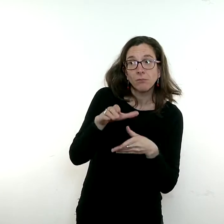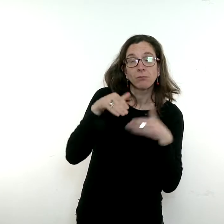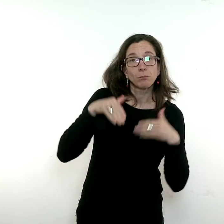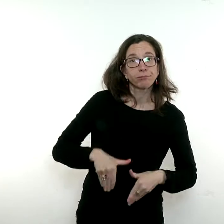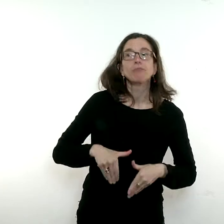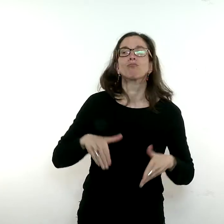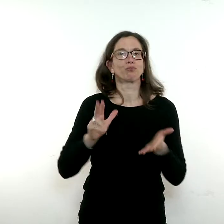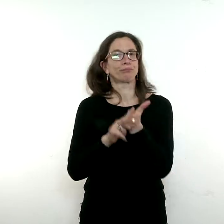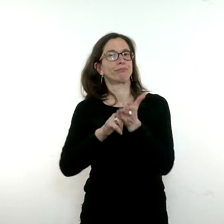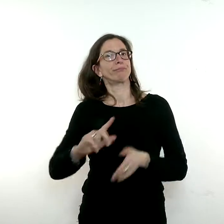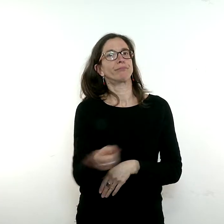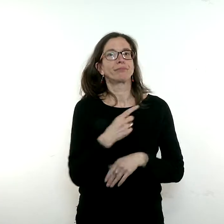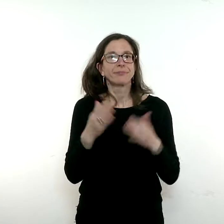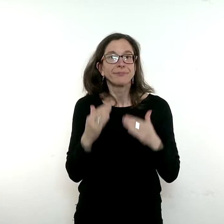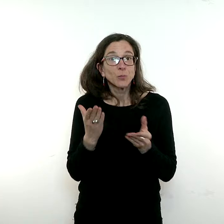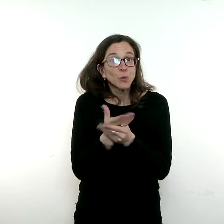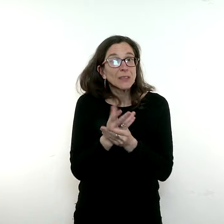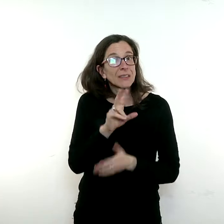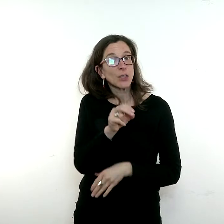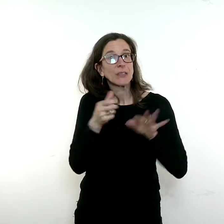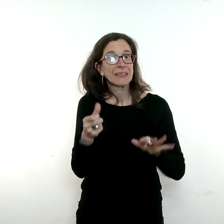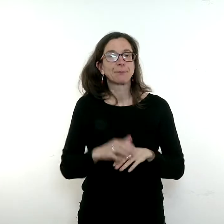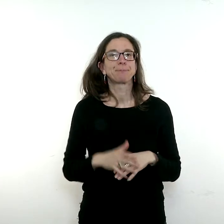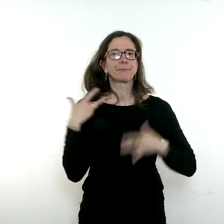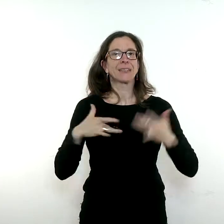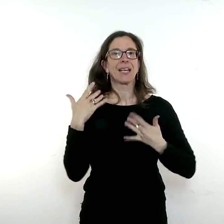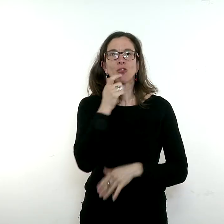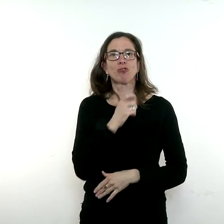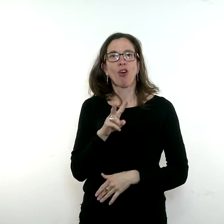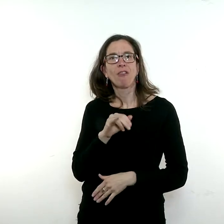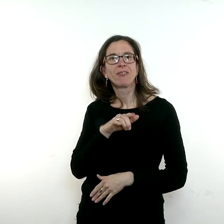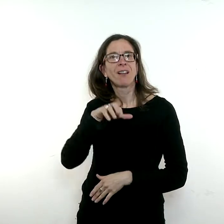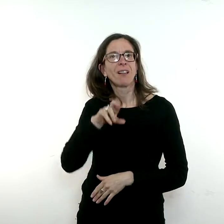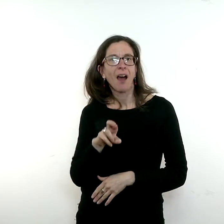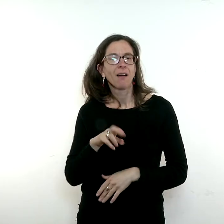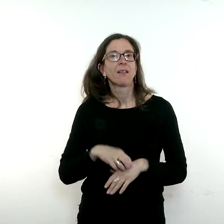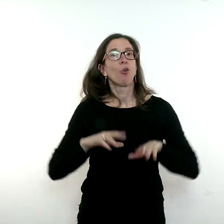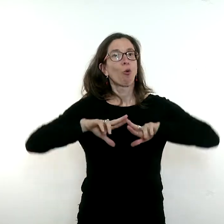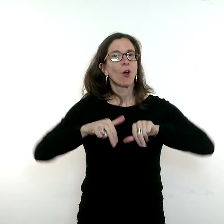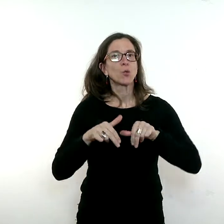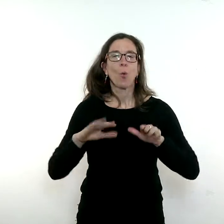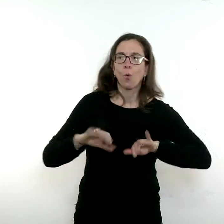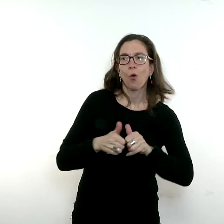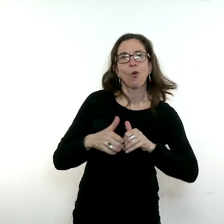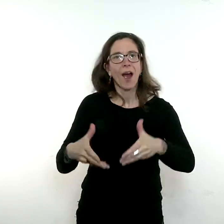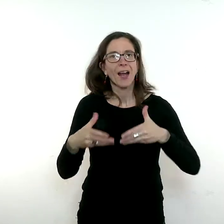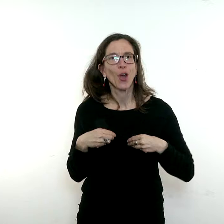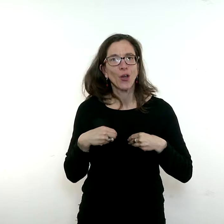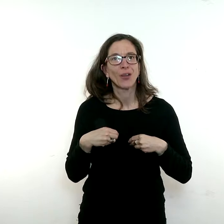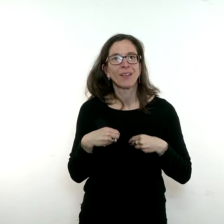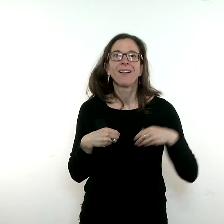Adopté à l'unanimité. Affaire 36, Théâtre Jean Villard, c'est la convention de co-accueil du spectacle Héritage avec l'association Montpellier